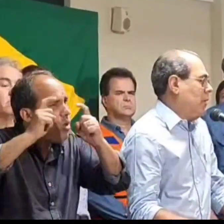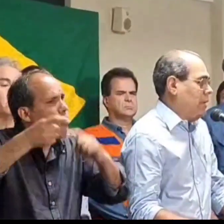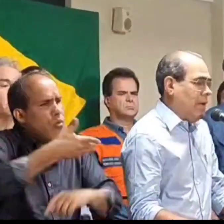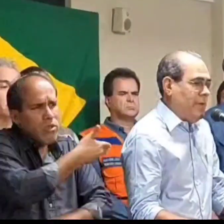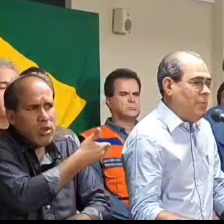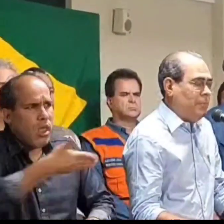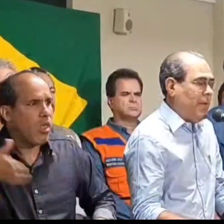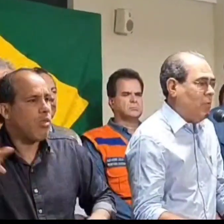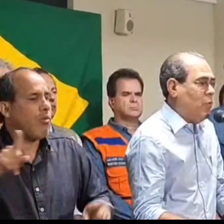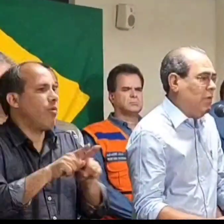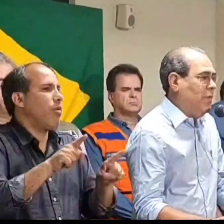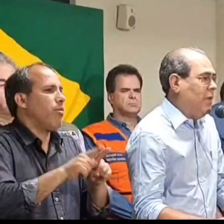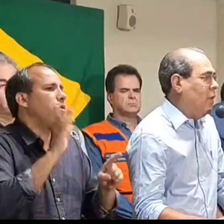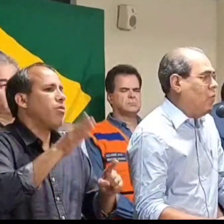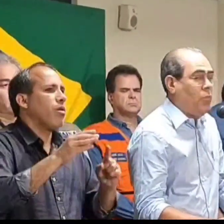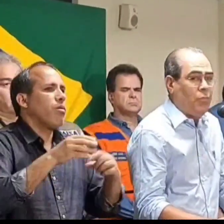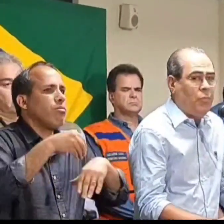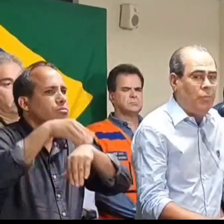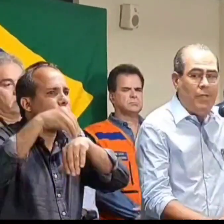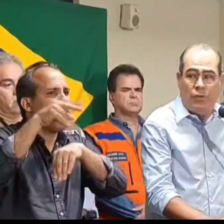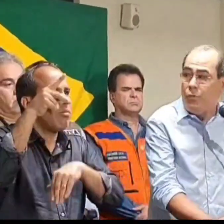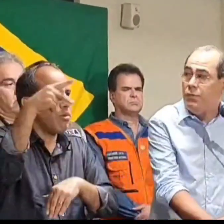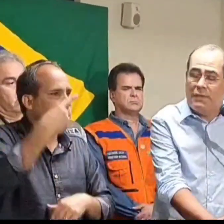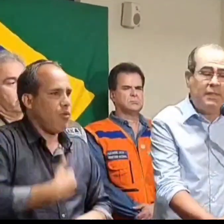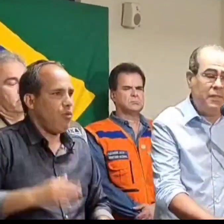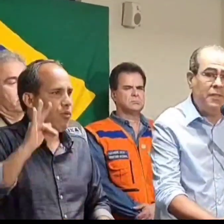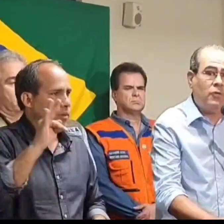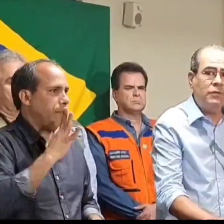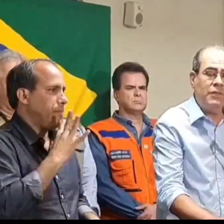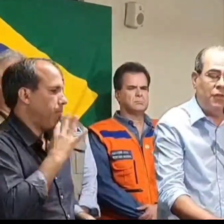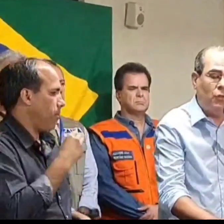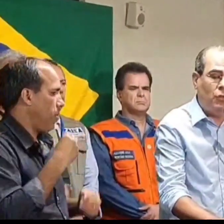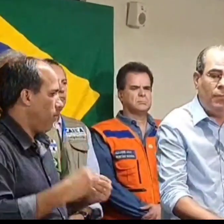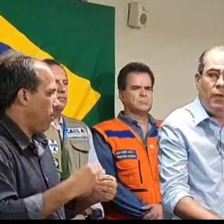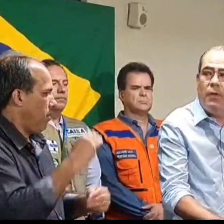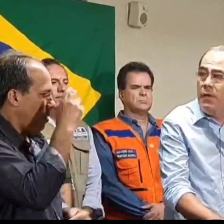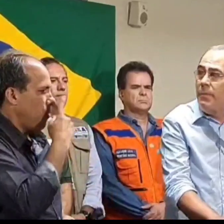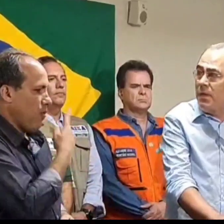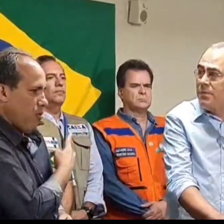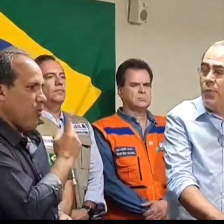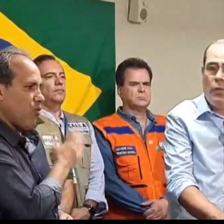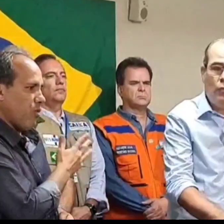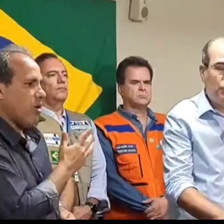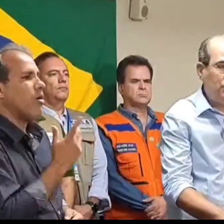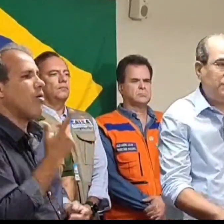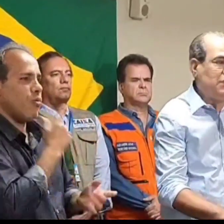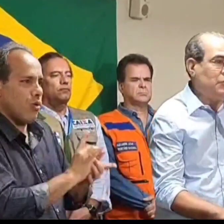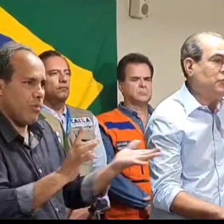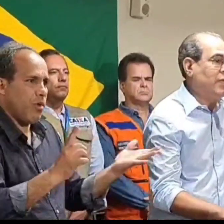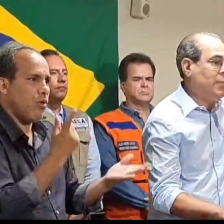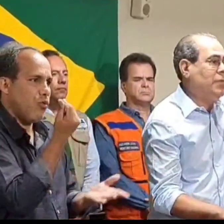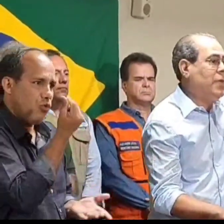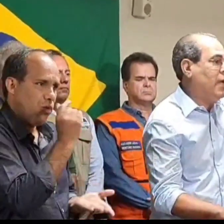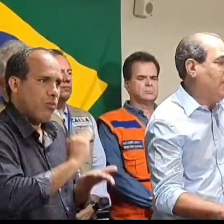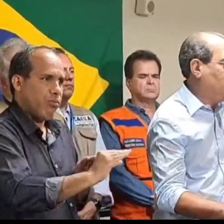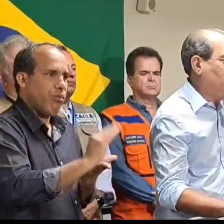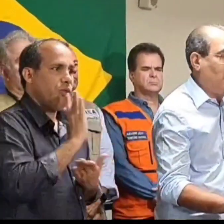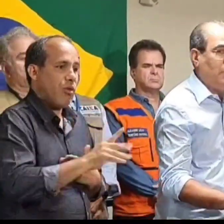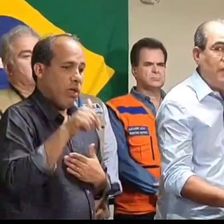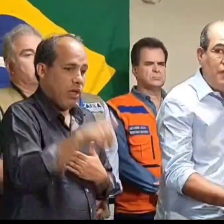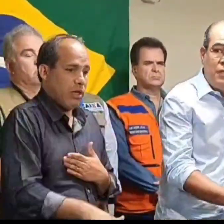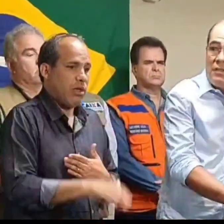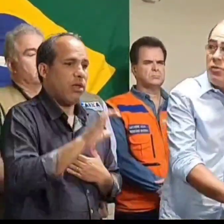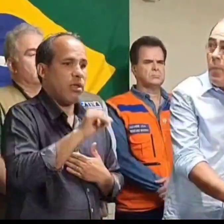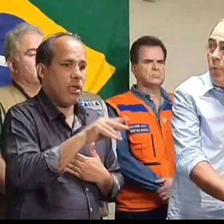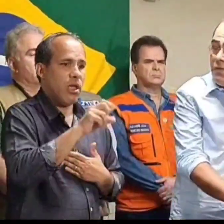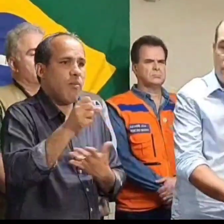E encaminhamos para o governo federal, como o ministro da Cidadania já citou, e na gente já o recurso. Hoje já estamos com a equipe de campo,